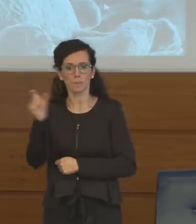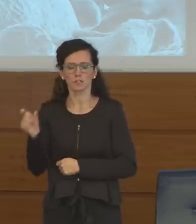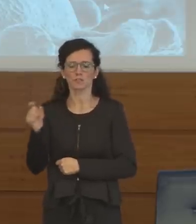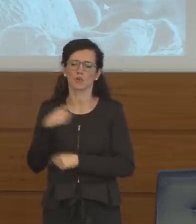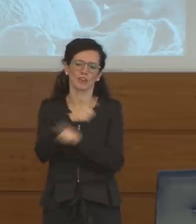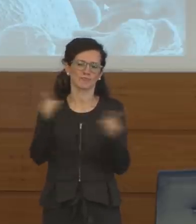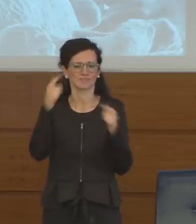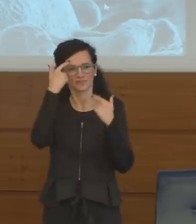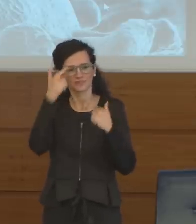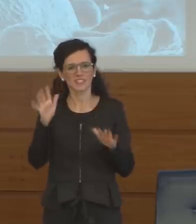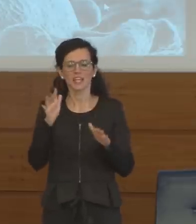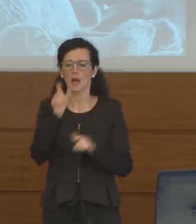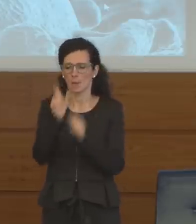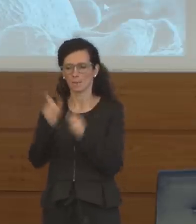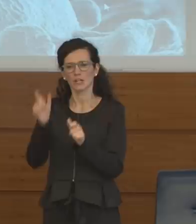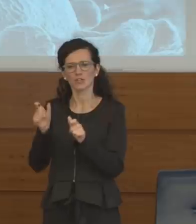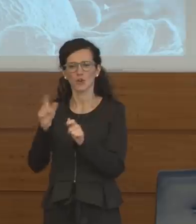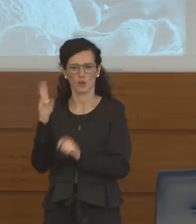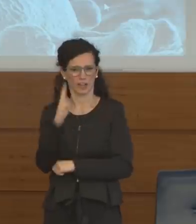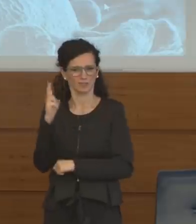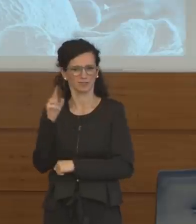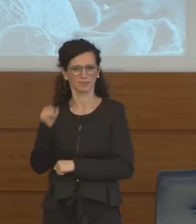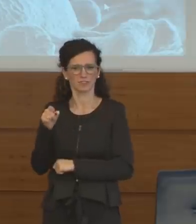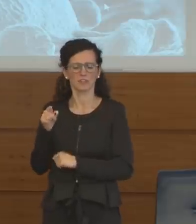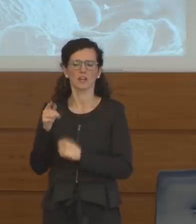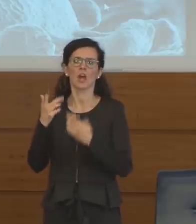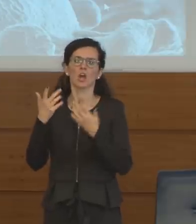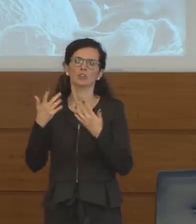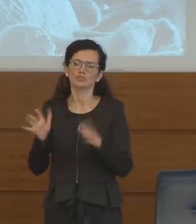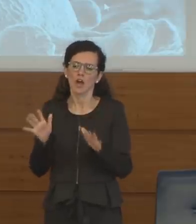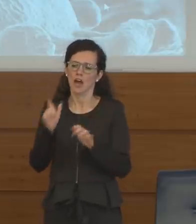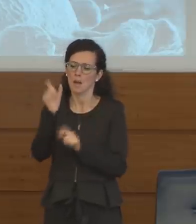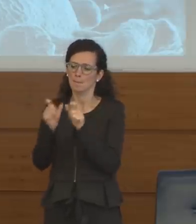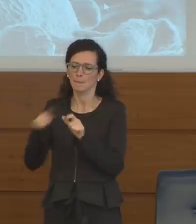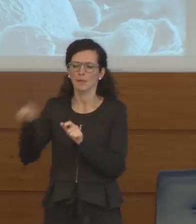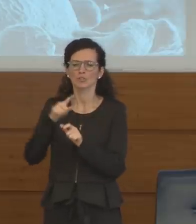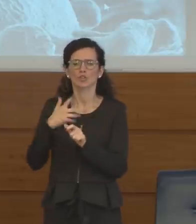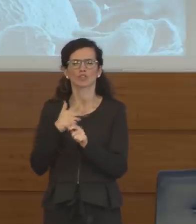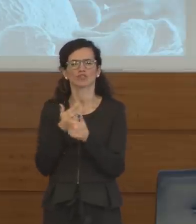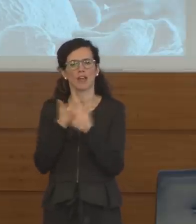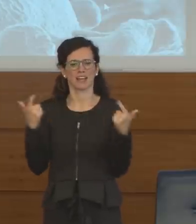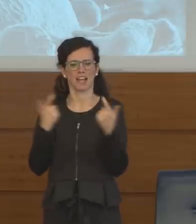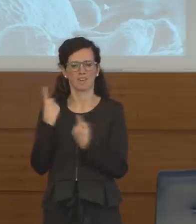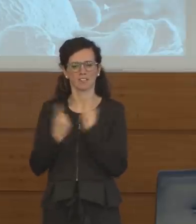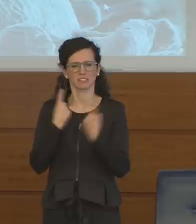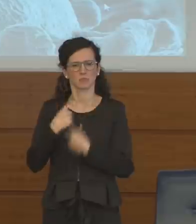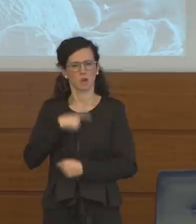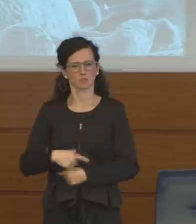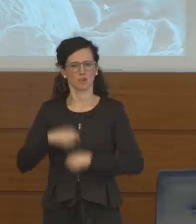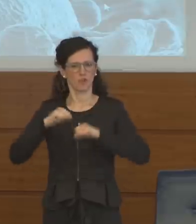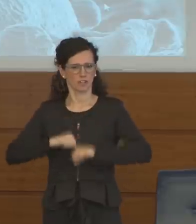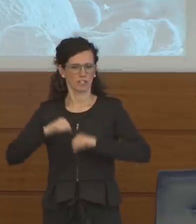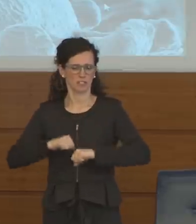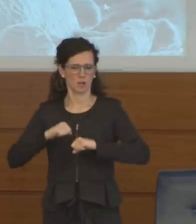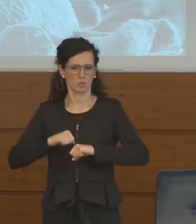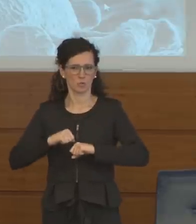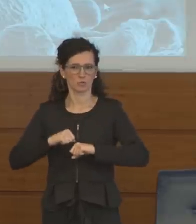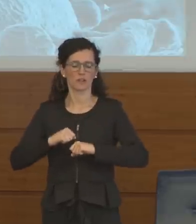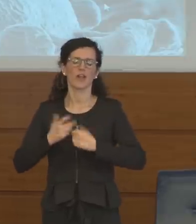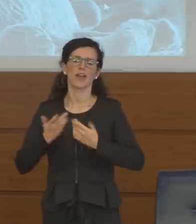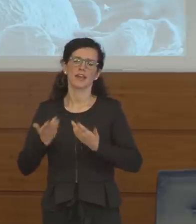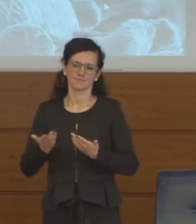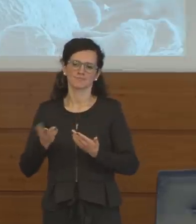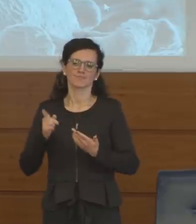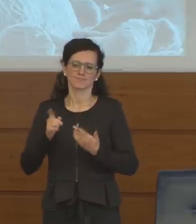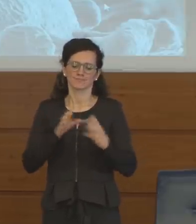voi sapete che tutte le persone decedute sono persone che avevano già, diciamo, delle gravi condizioni concomitanti di salute e che